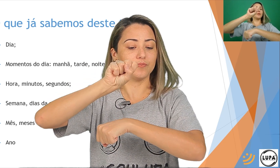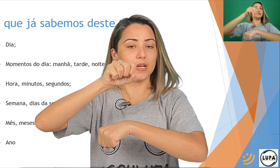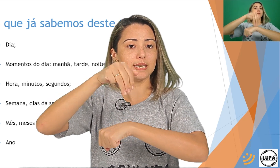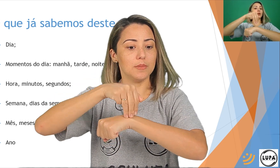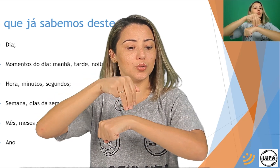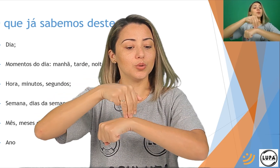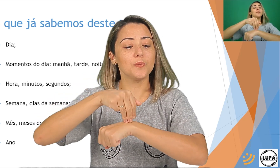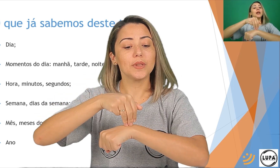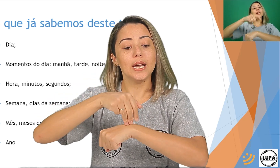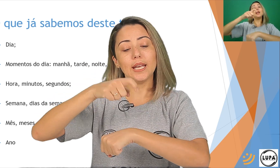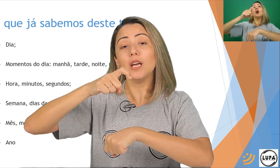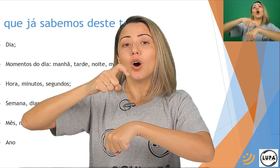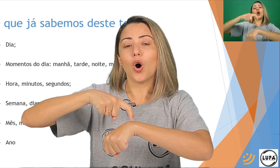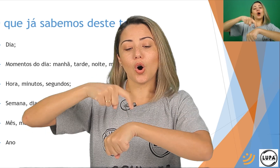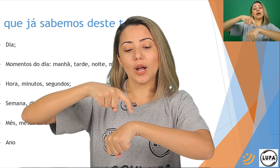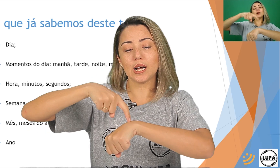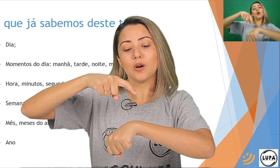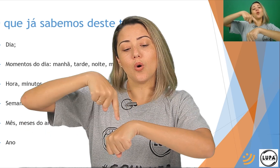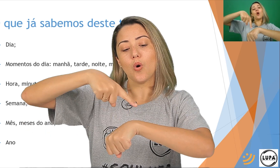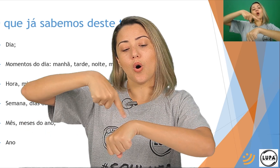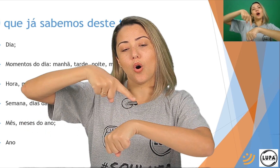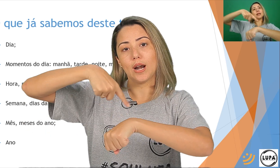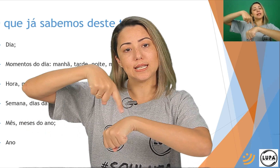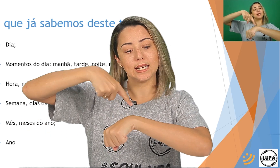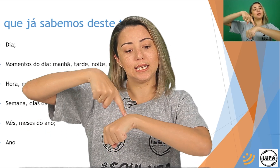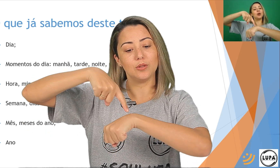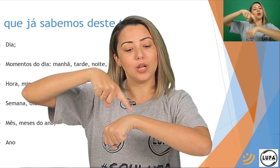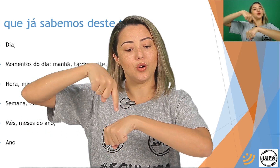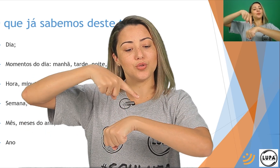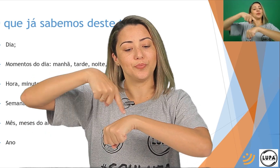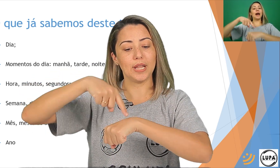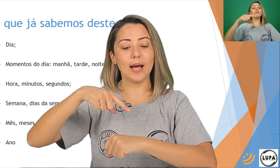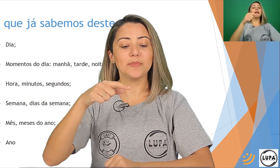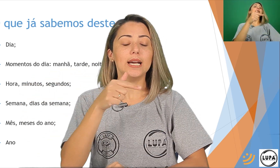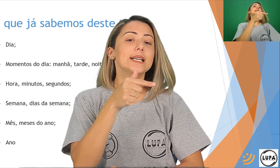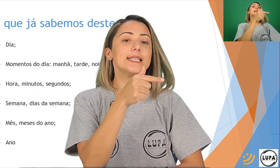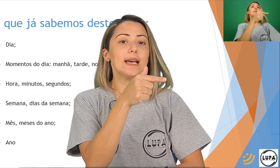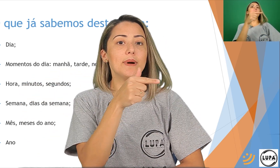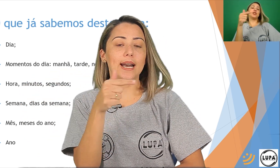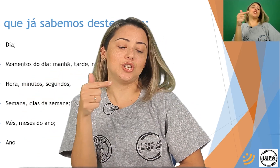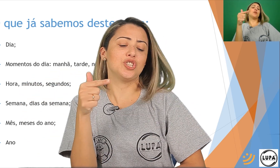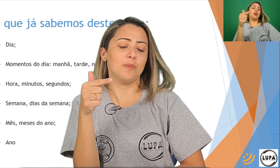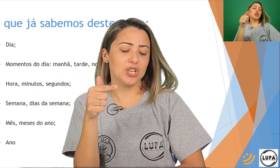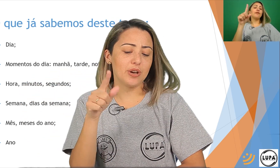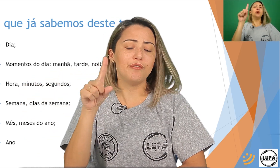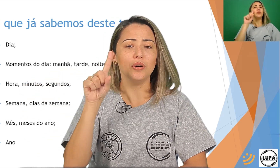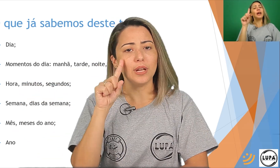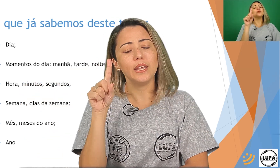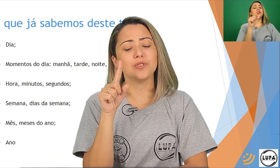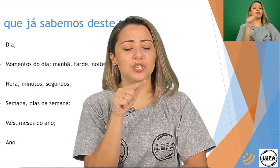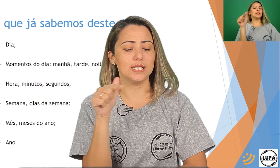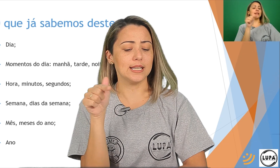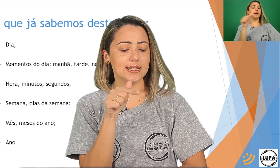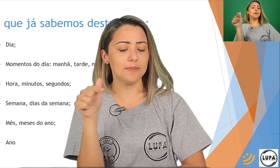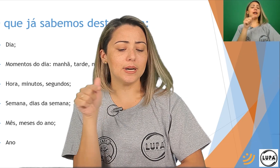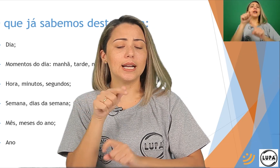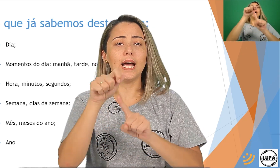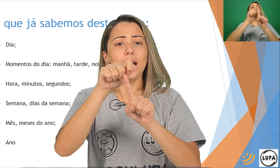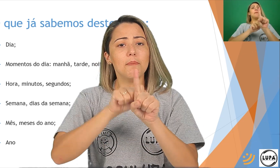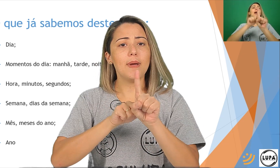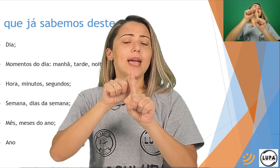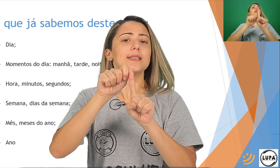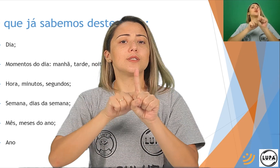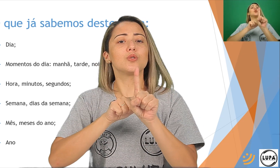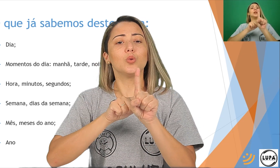um assim, minuto e hora ou horas aqui no relógio, tá? Semana a gente também já viu, né? E os dias da